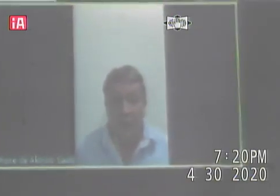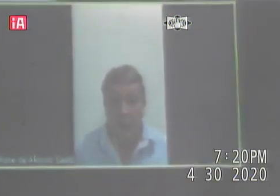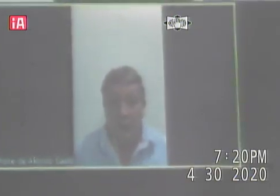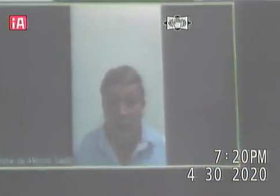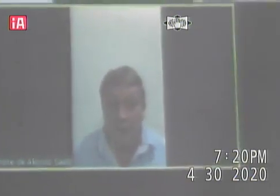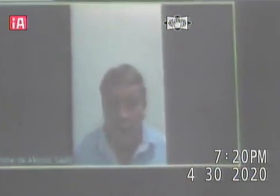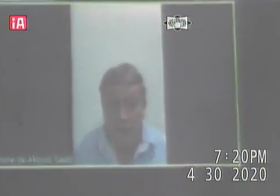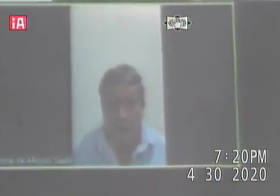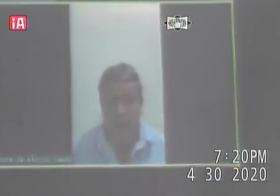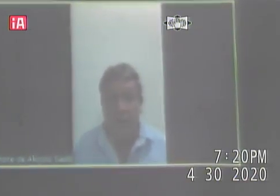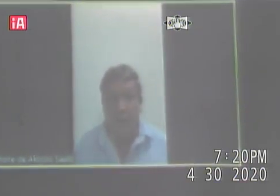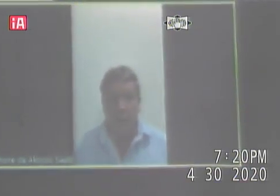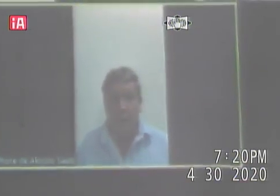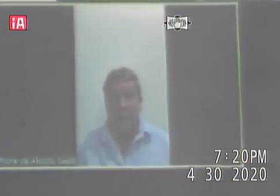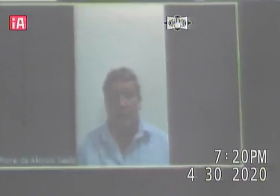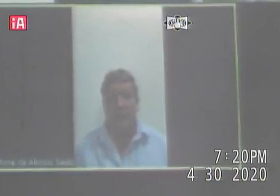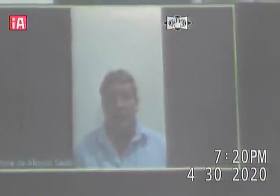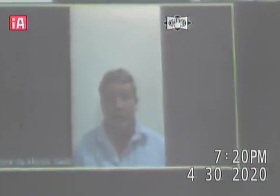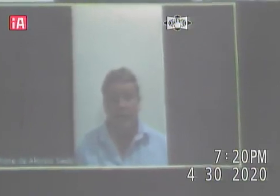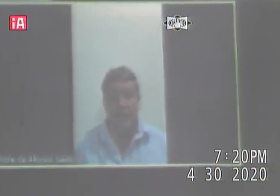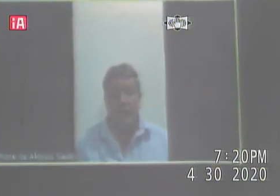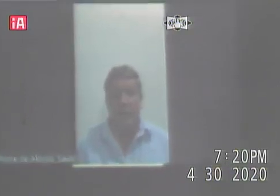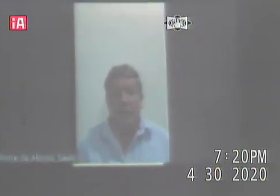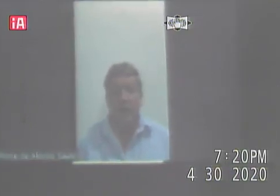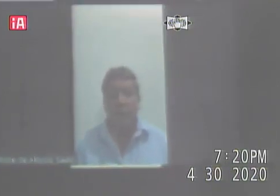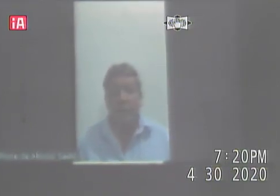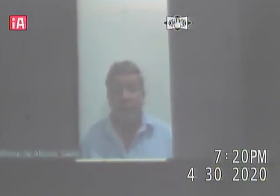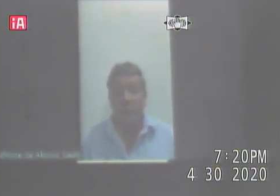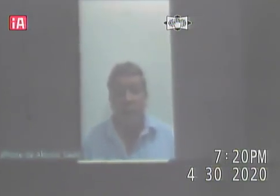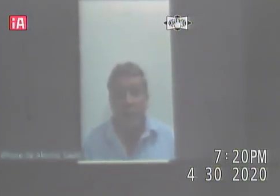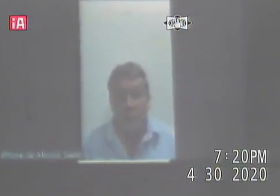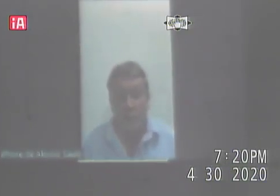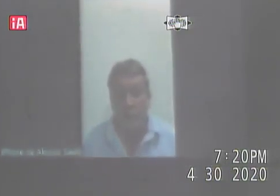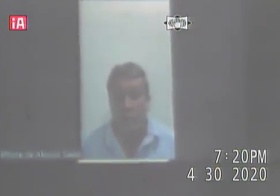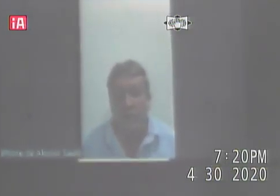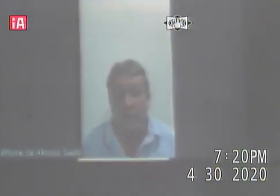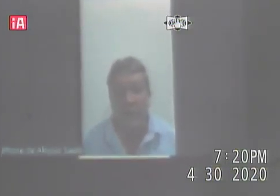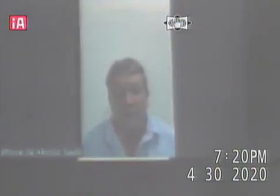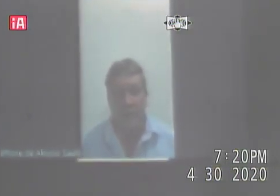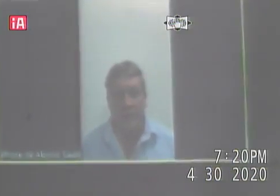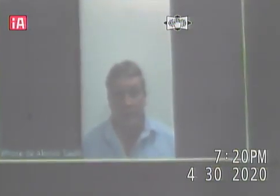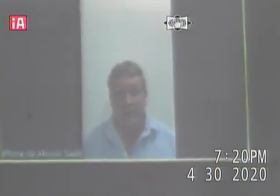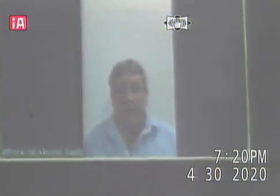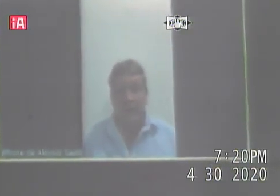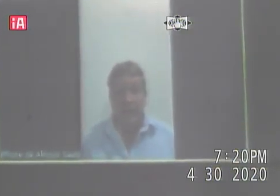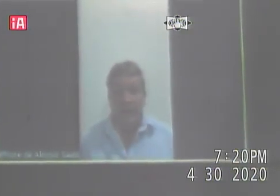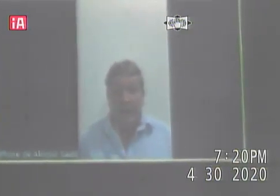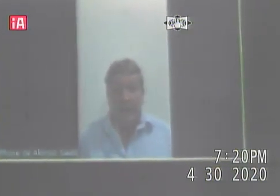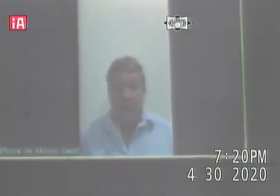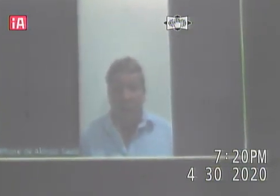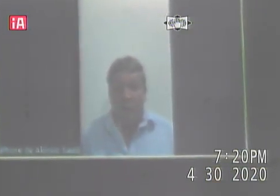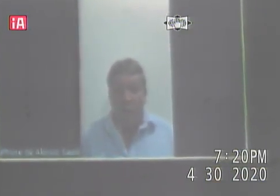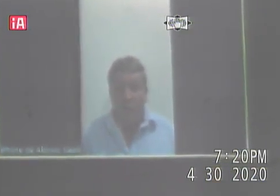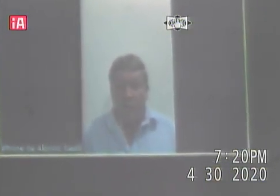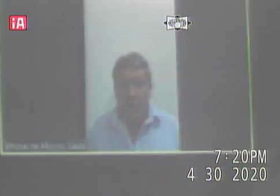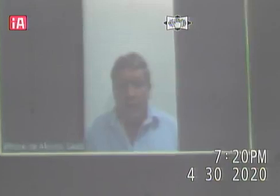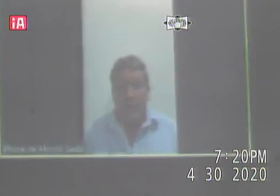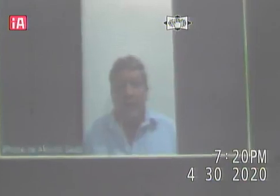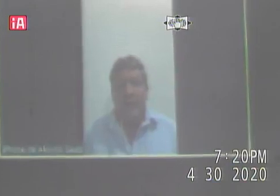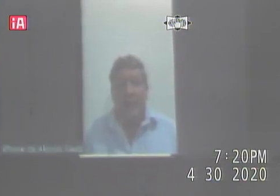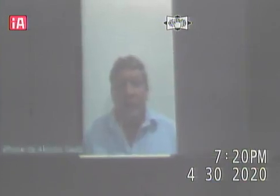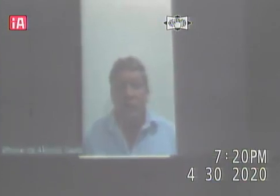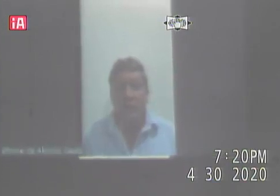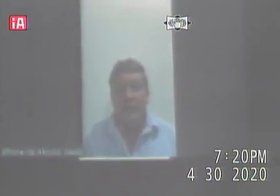o vereador Rafael e o vereador David, tirando proveito político da pandemia. Não